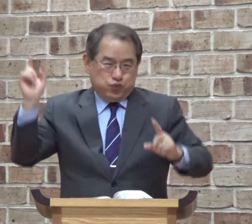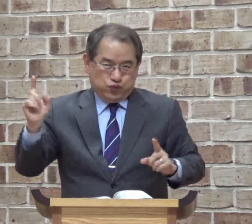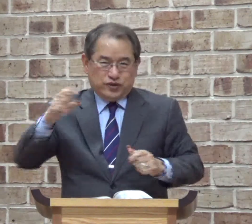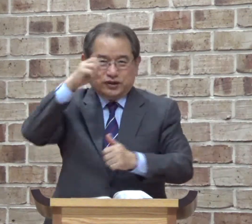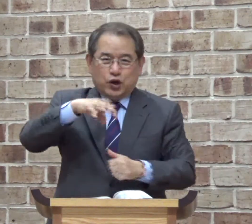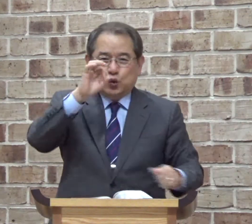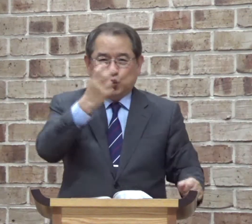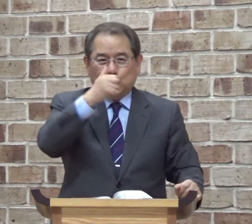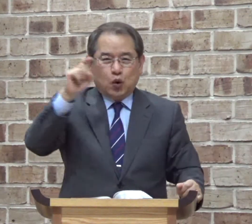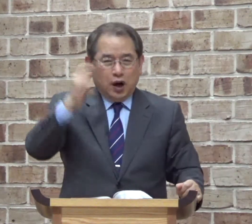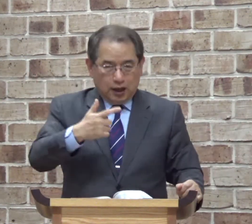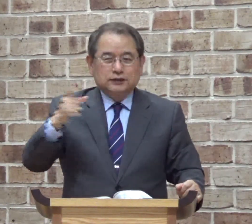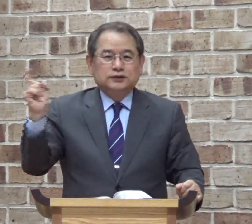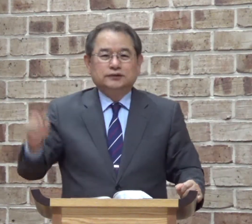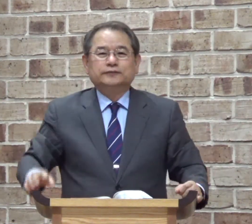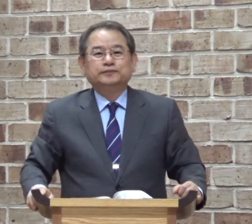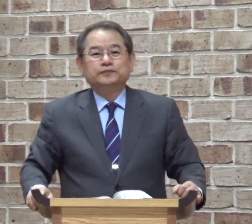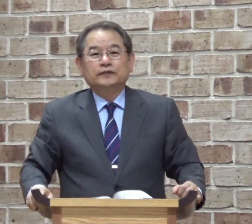또한 성경에 등장하는 겸손한 인물이 있는데요.